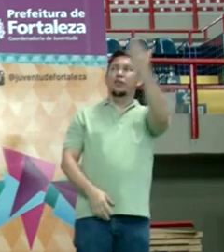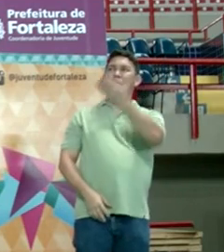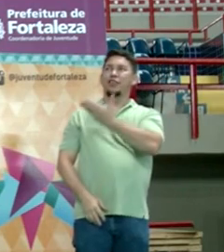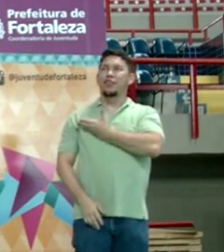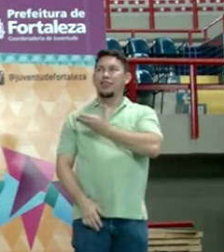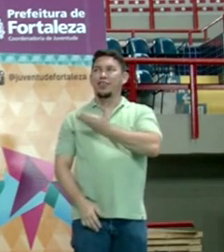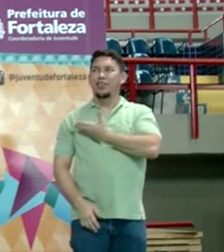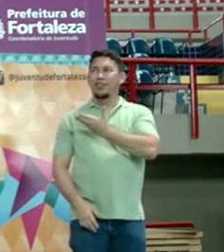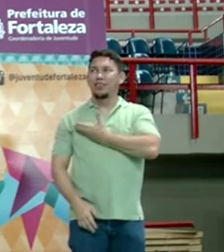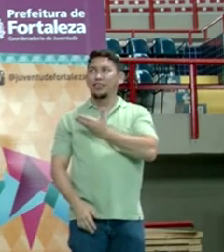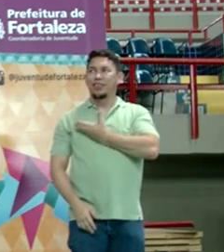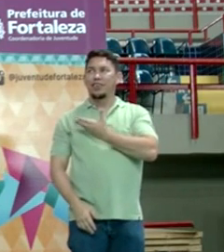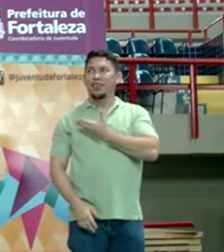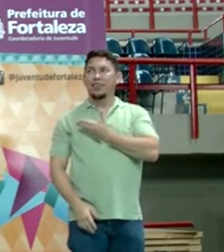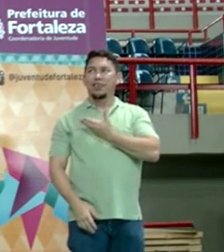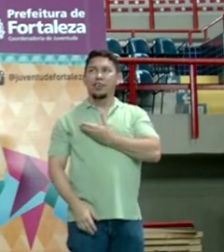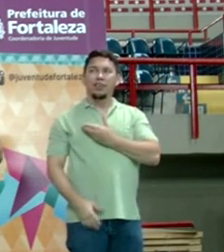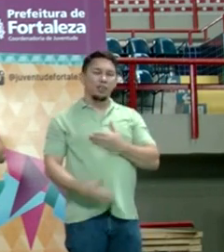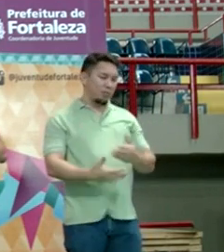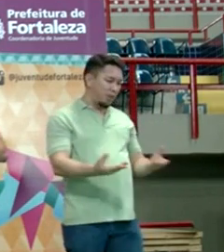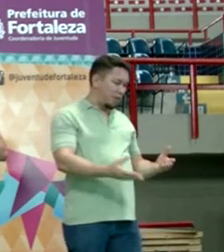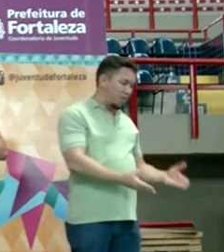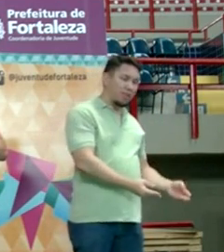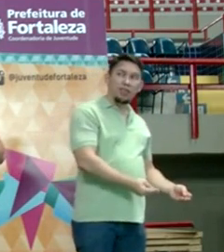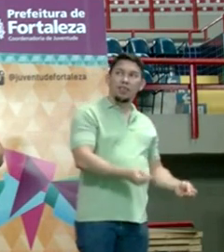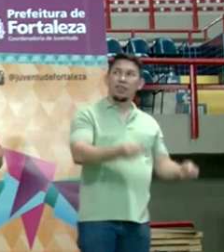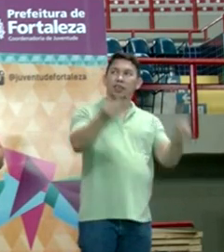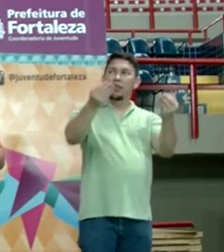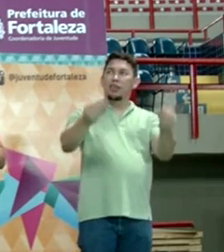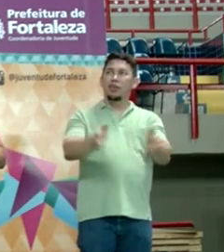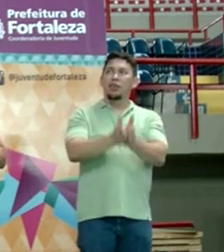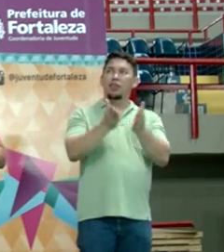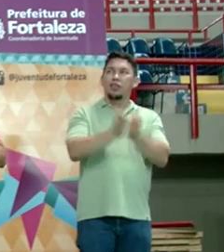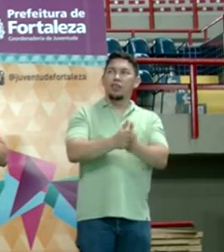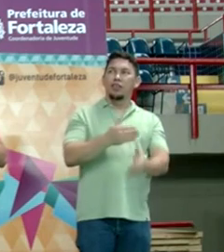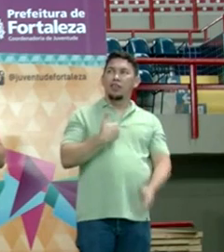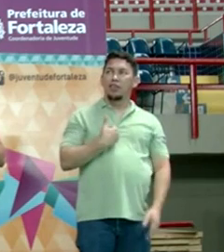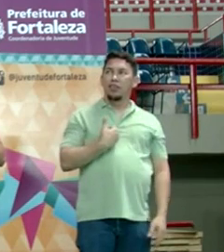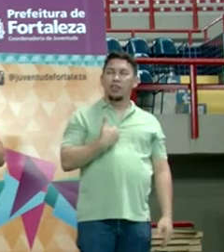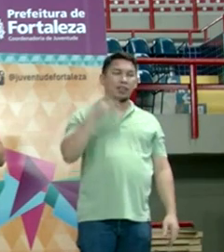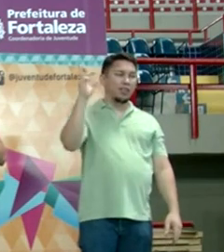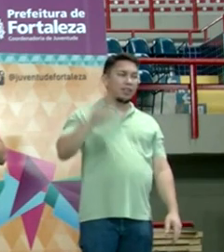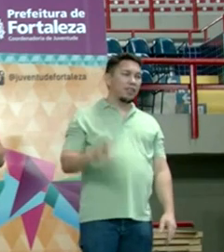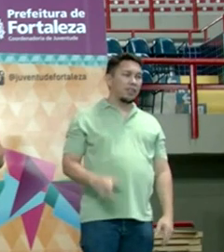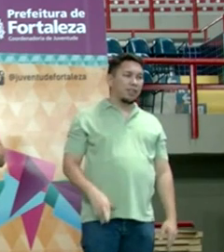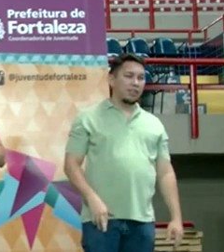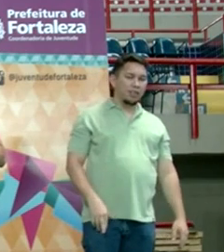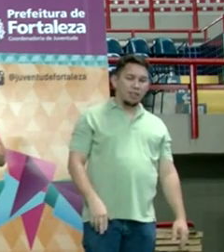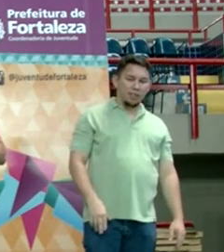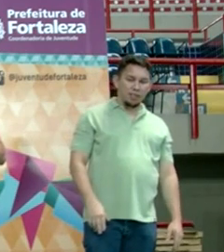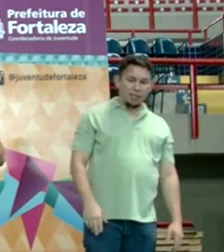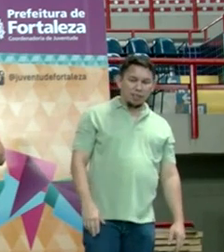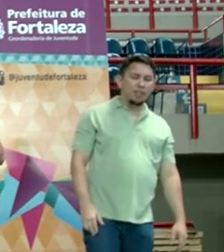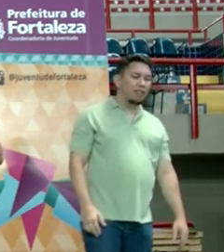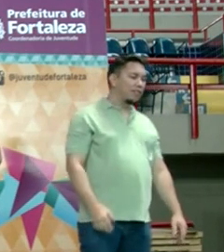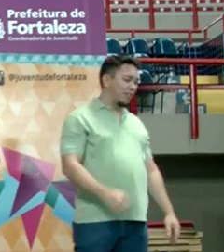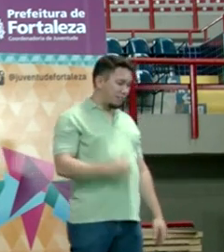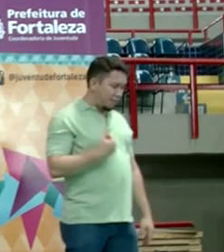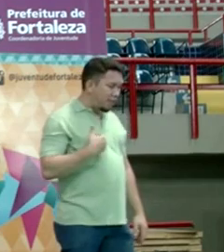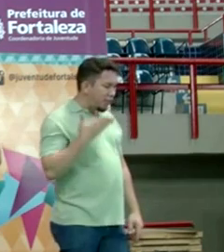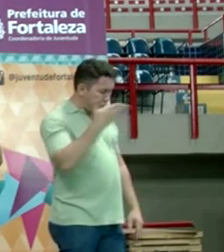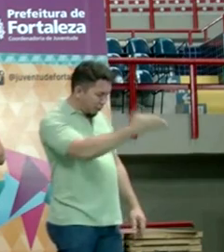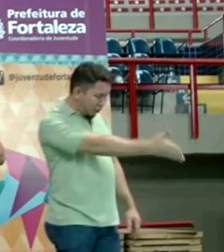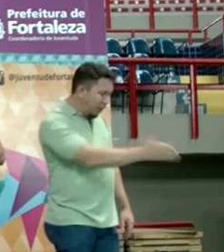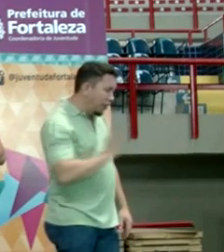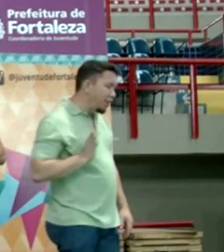companheiro, eu não tenho como levar até aí. Eu sou pobre. A União Soviética disse o quê? Orlov, Smirnov, eu